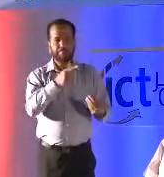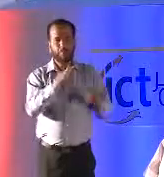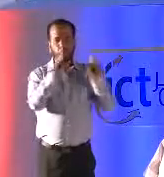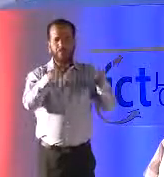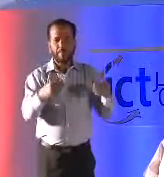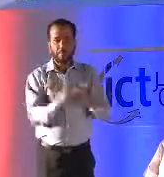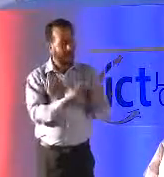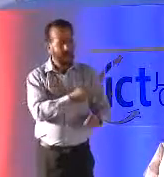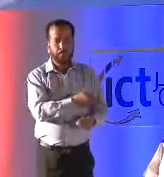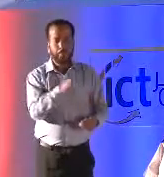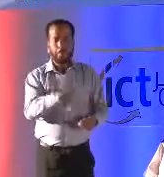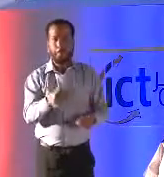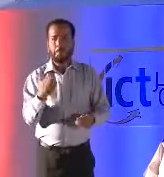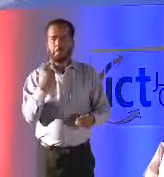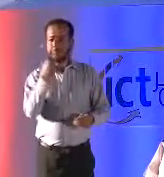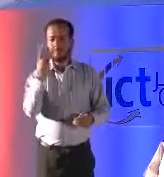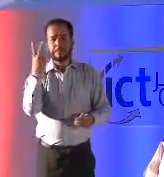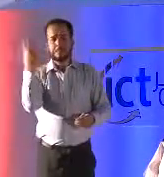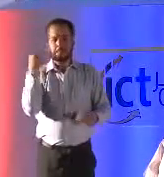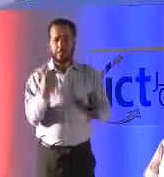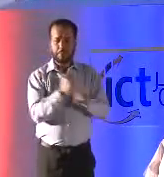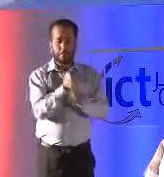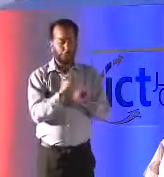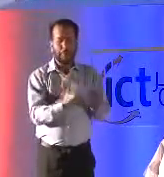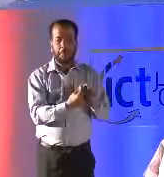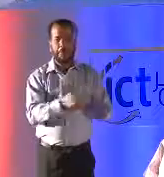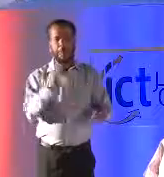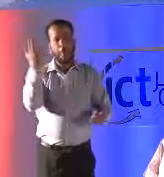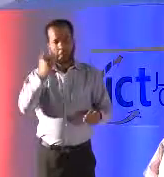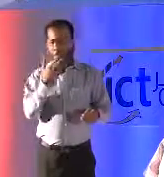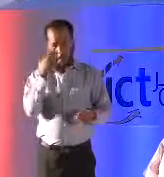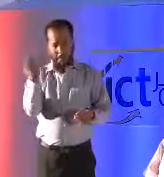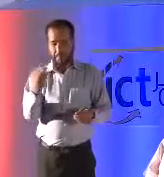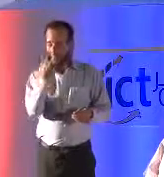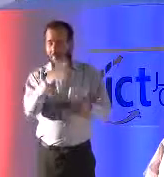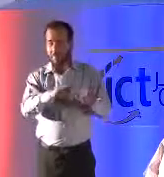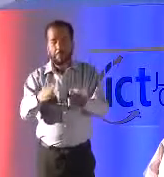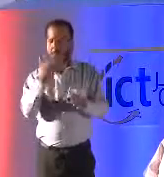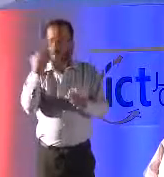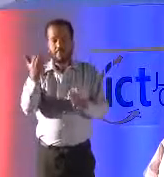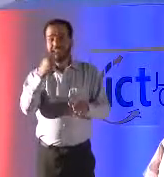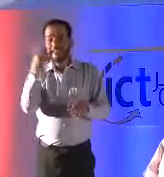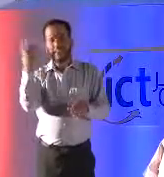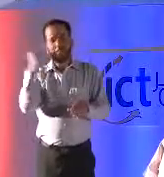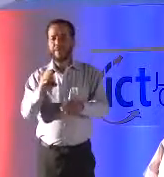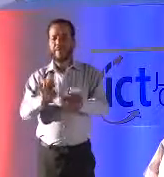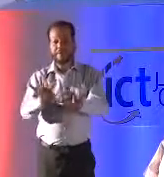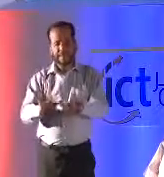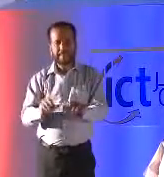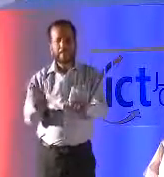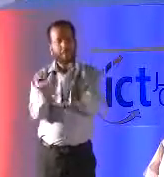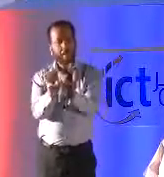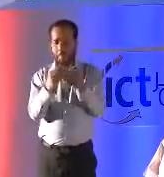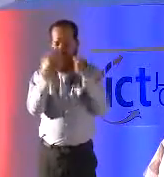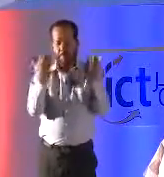الغرفة اليوم. من قبل سنين قليلة كان لا يمكن للشخص الكفيف أن يستخدم الإنترنت